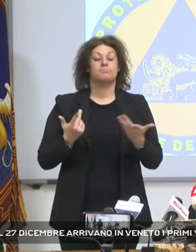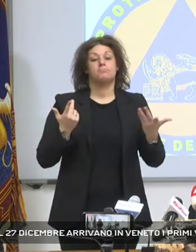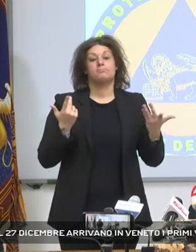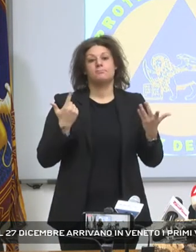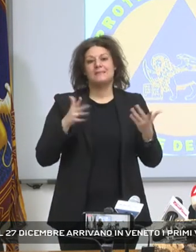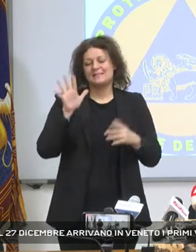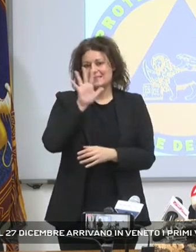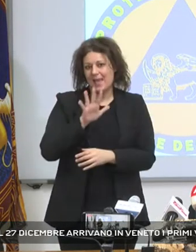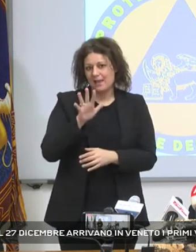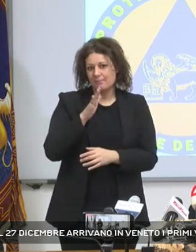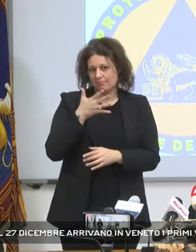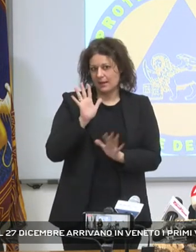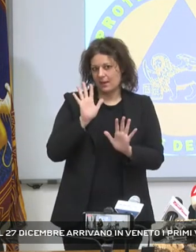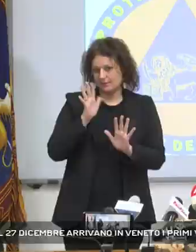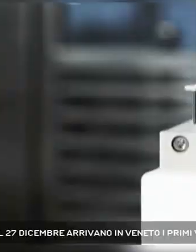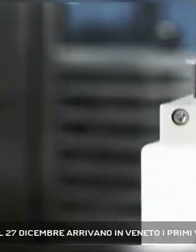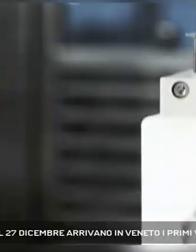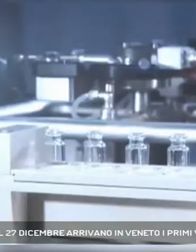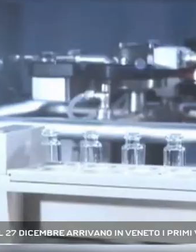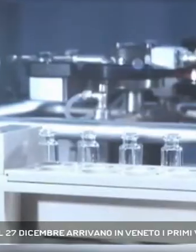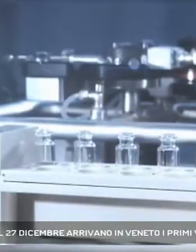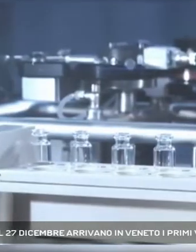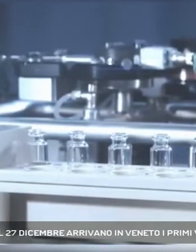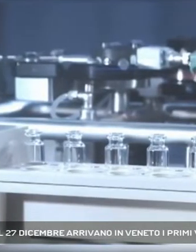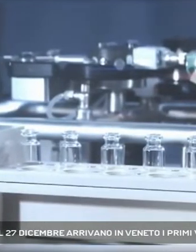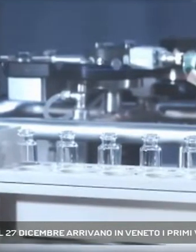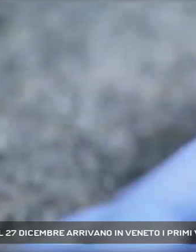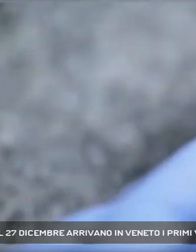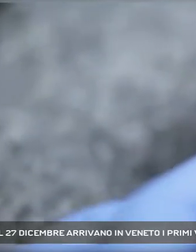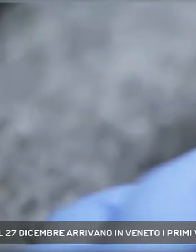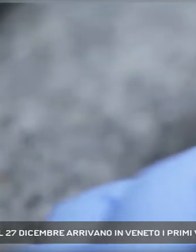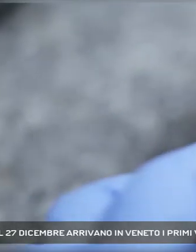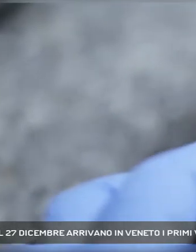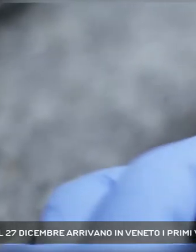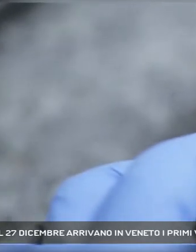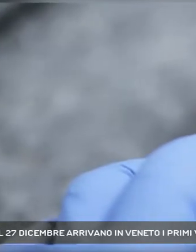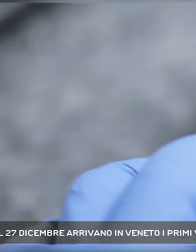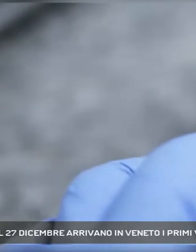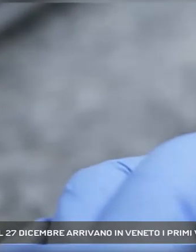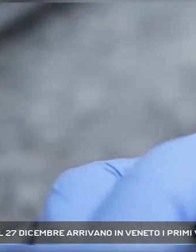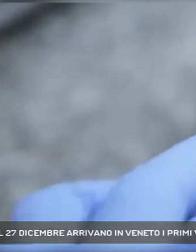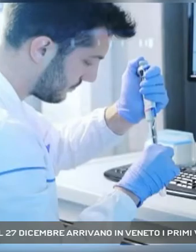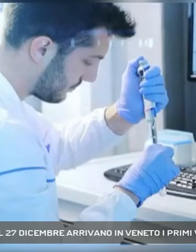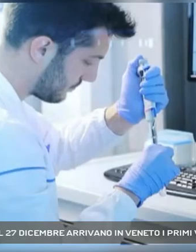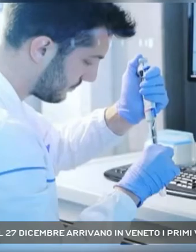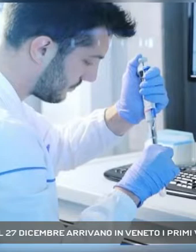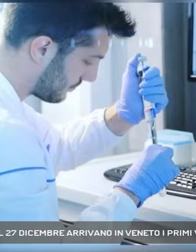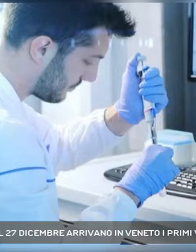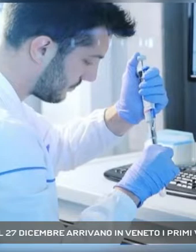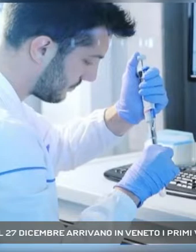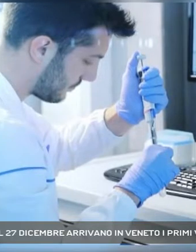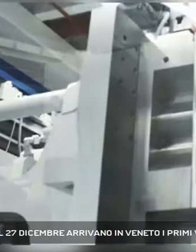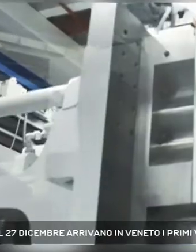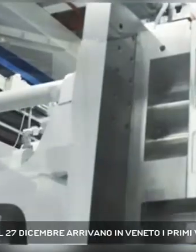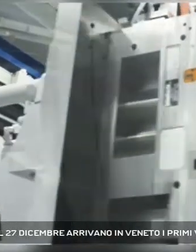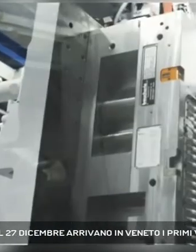che dalle riunioni sono emerse. Il vaccino non è obbligatorio ma su base volontaria, tuttavia l'obiettivo è di raggiungere una quota di vaccinati